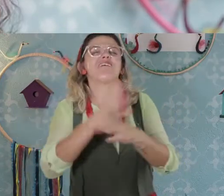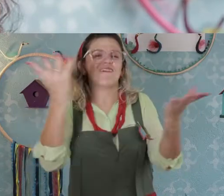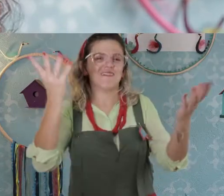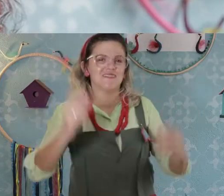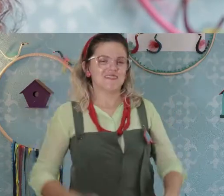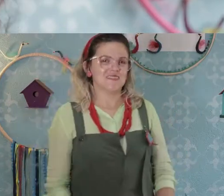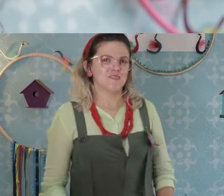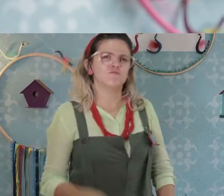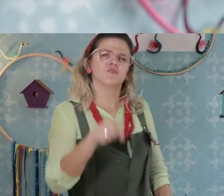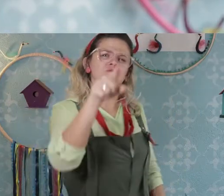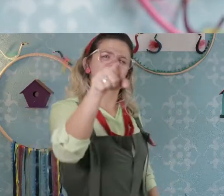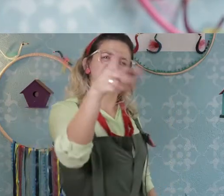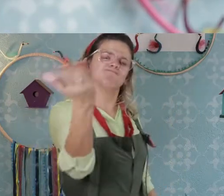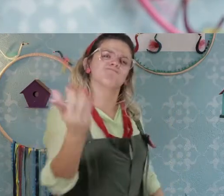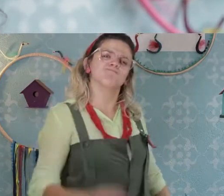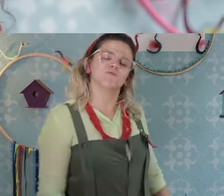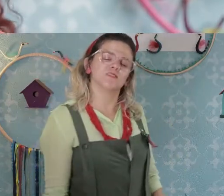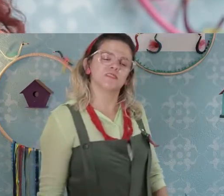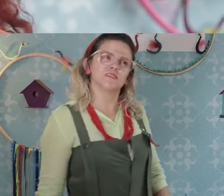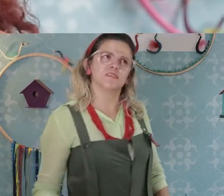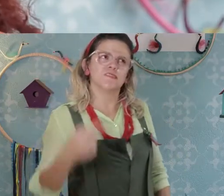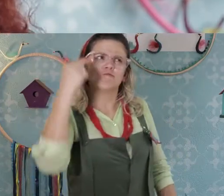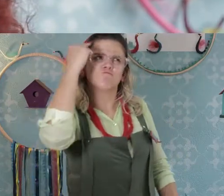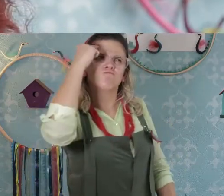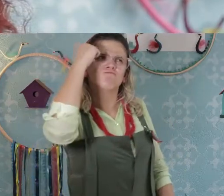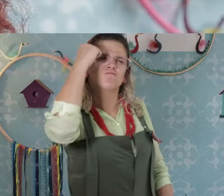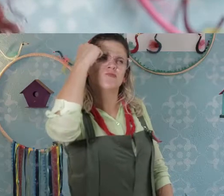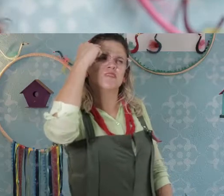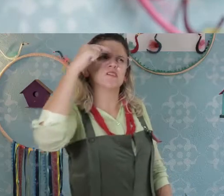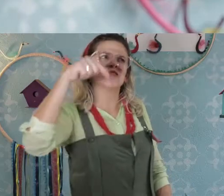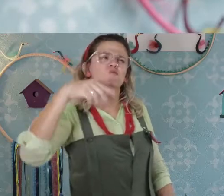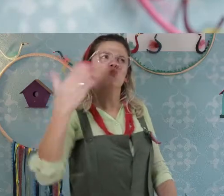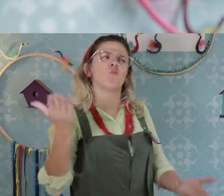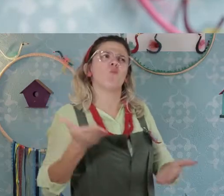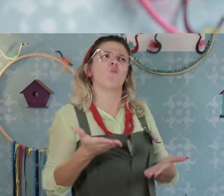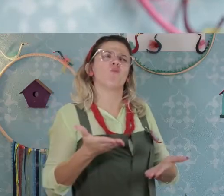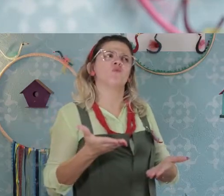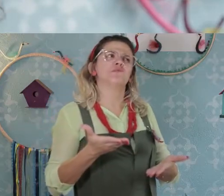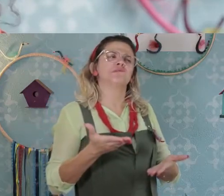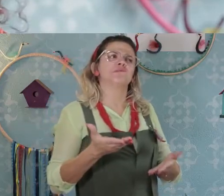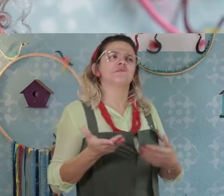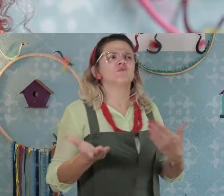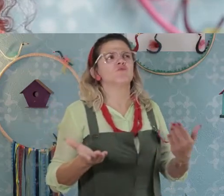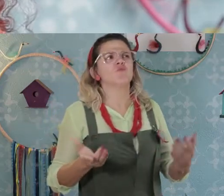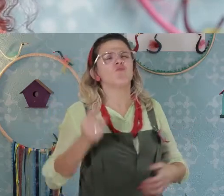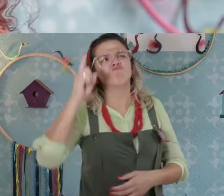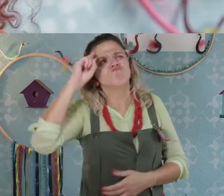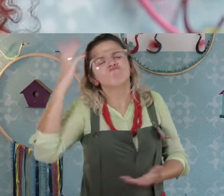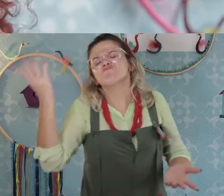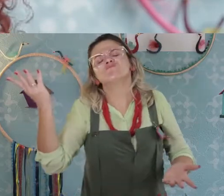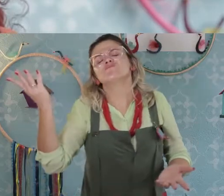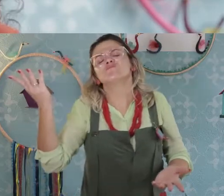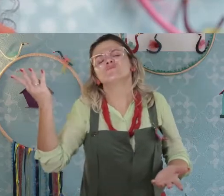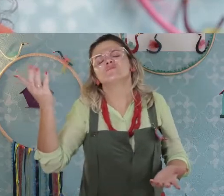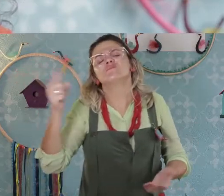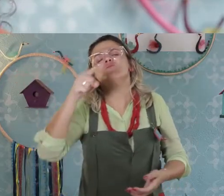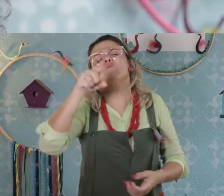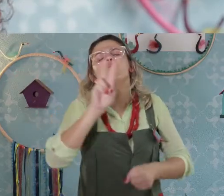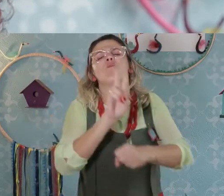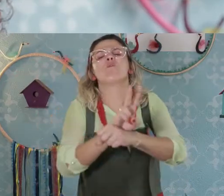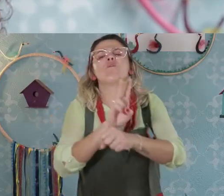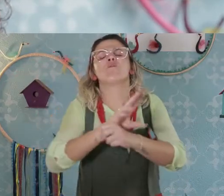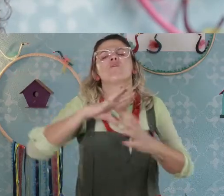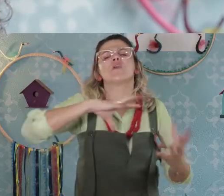Qual ideia super incrível você pode ter hoje, ou você já teve um dia, para cuidar melhor do planeta onde a